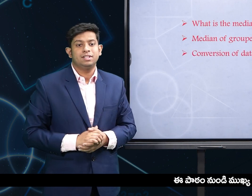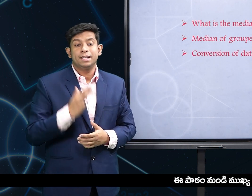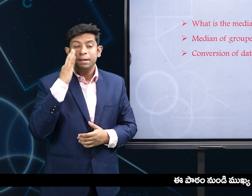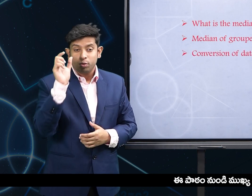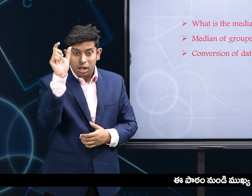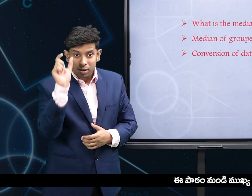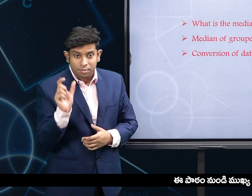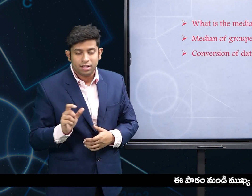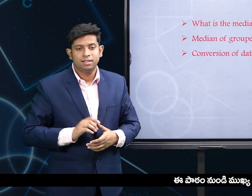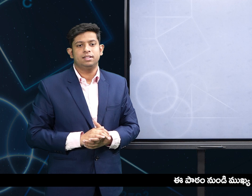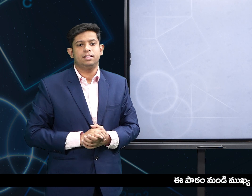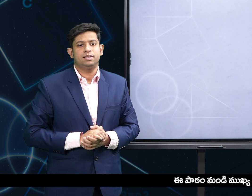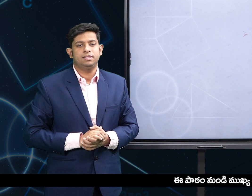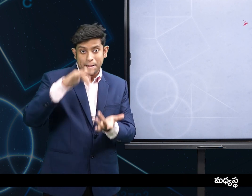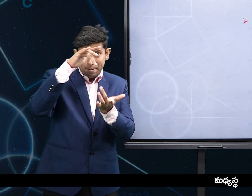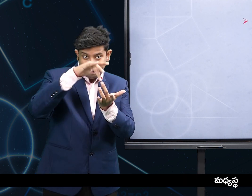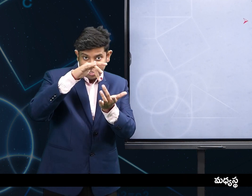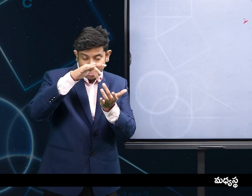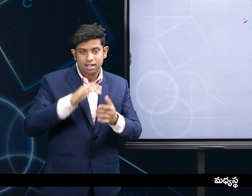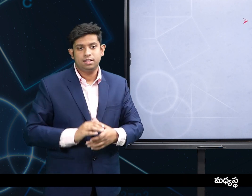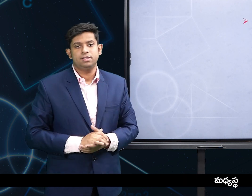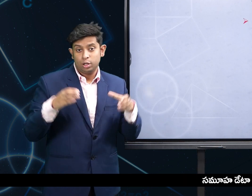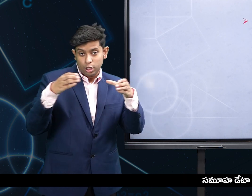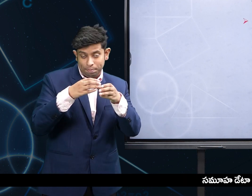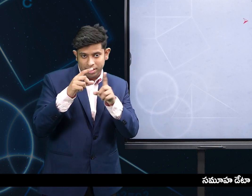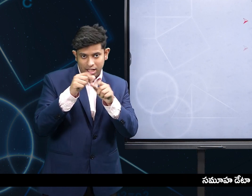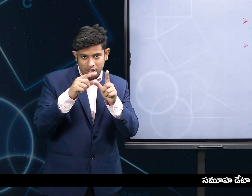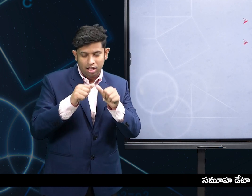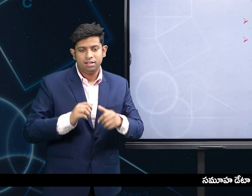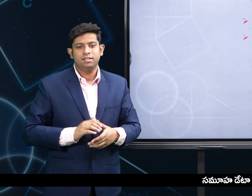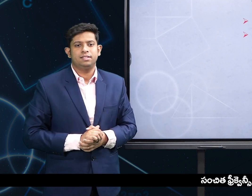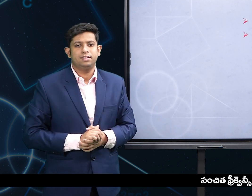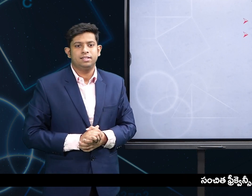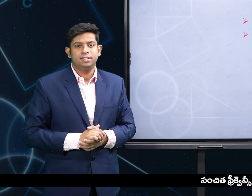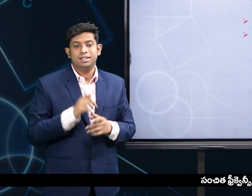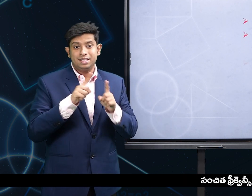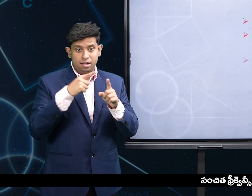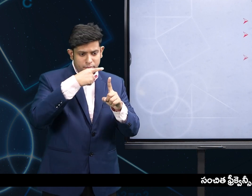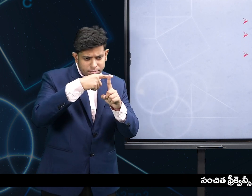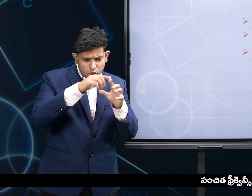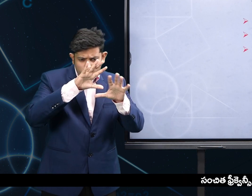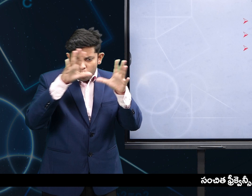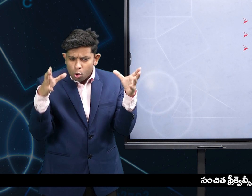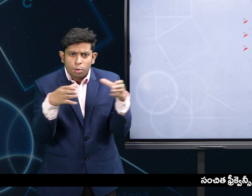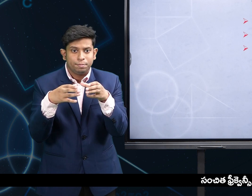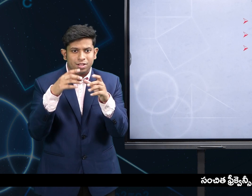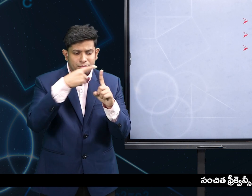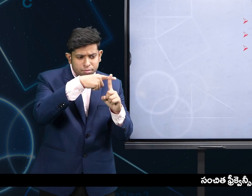ఈ పాఠం నుండి ముఖ్య పదాలు: మధ్యస్థ, సమూహ డేటా, సంచిత ఫ్రీక్వెన్సీ,